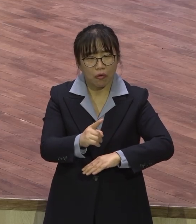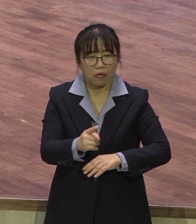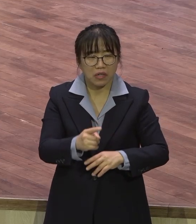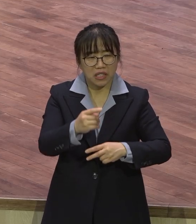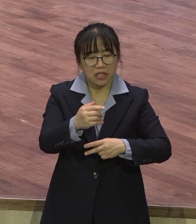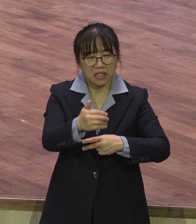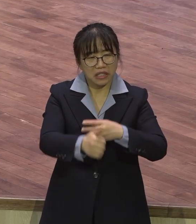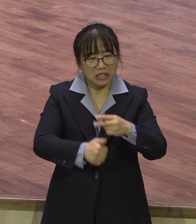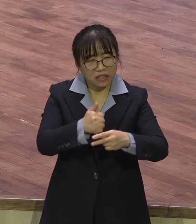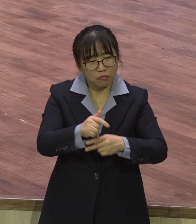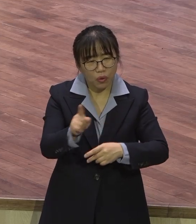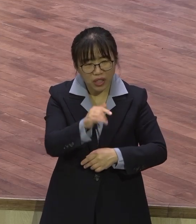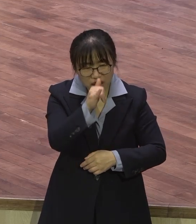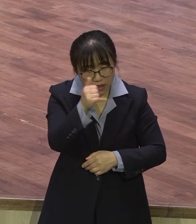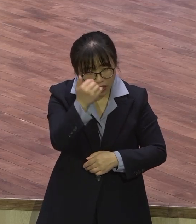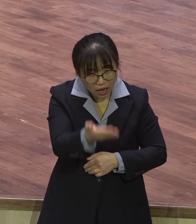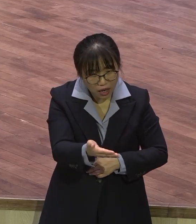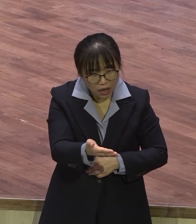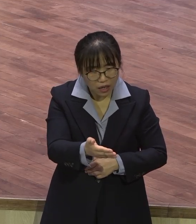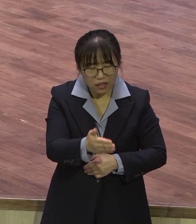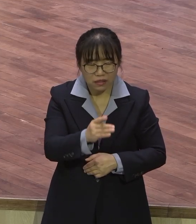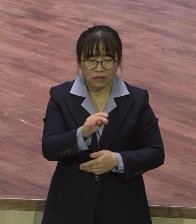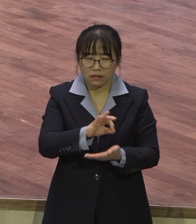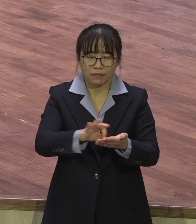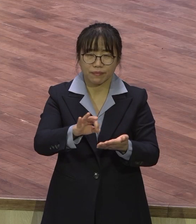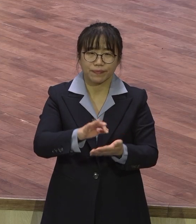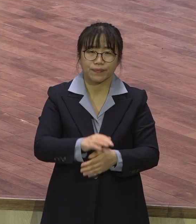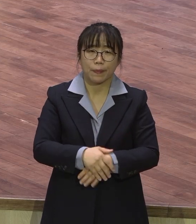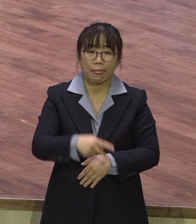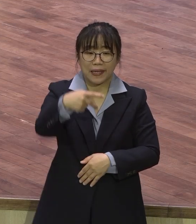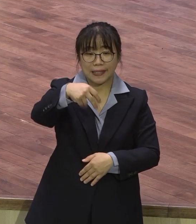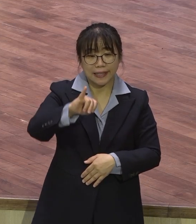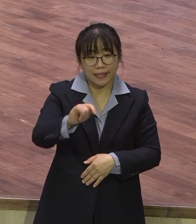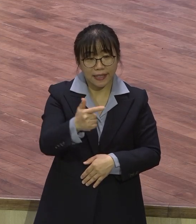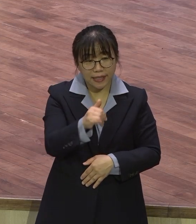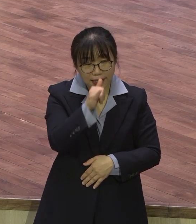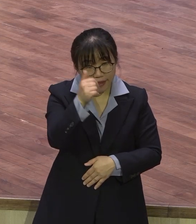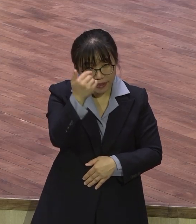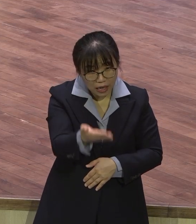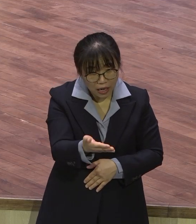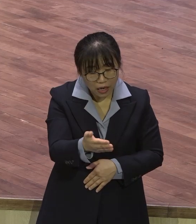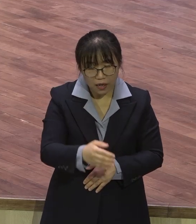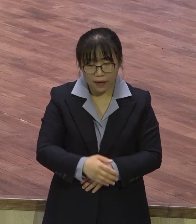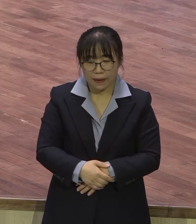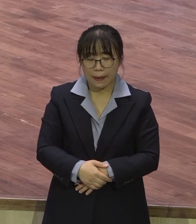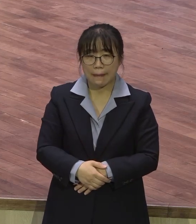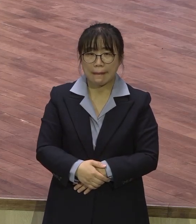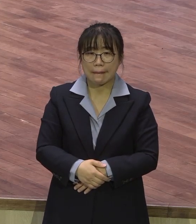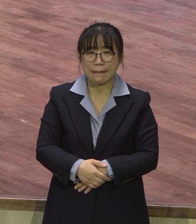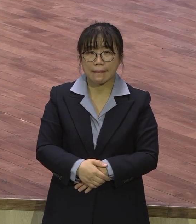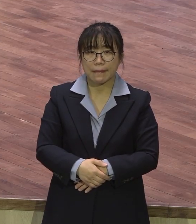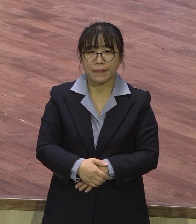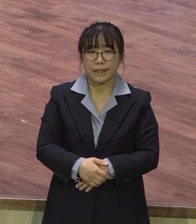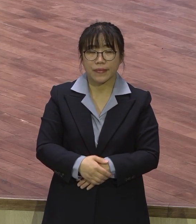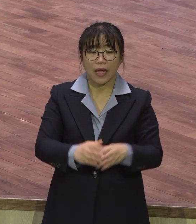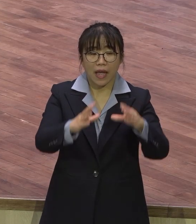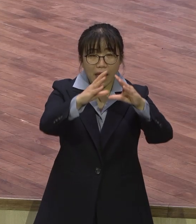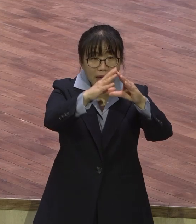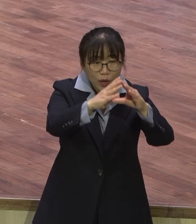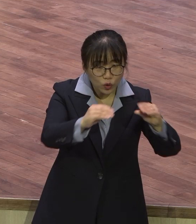여기서 다른 신이란 말씀은요 직접적으로는 애국과